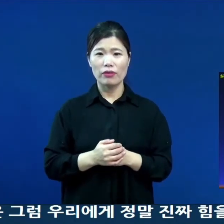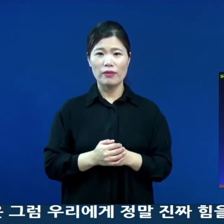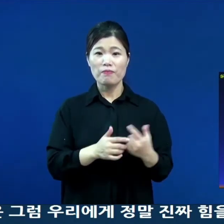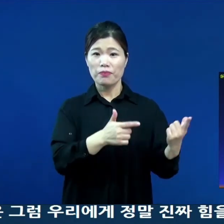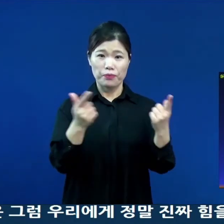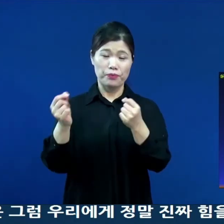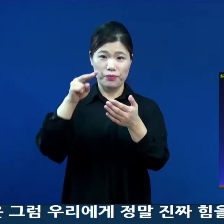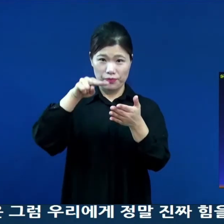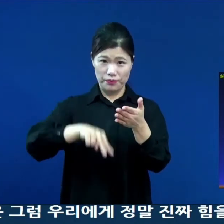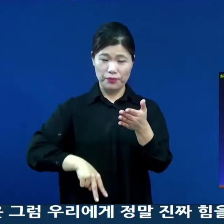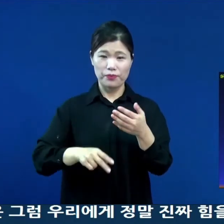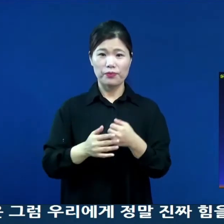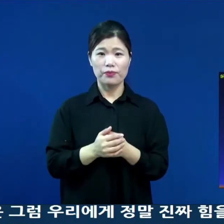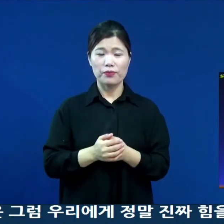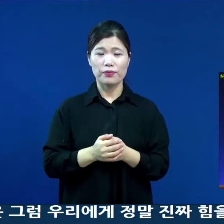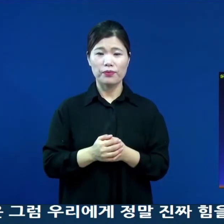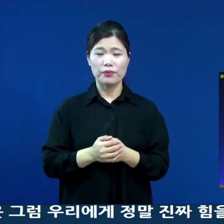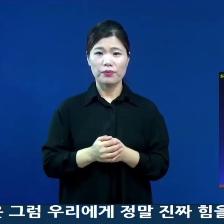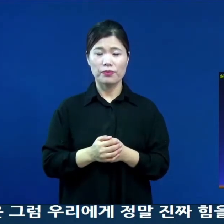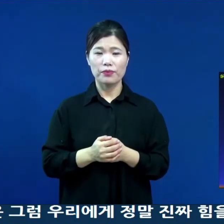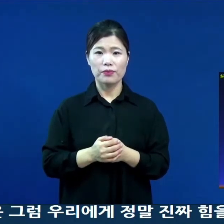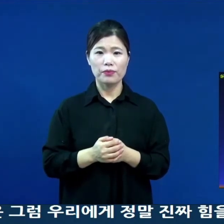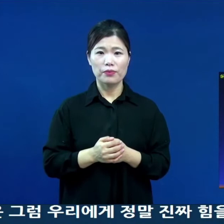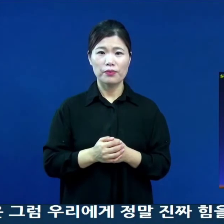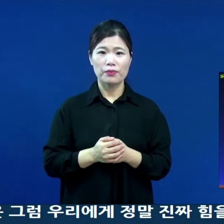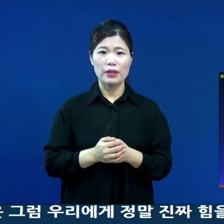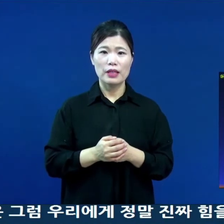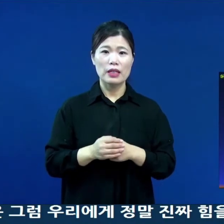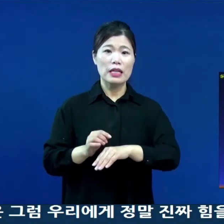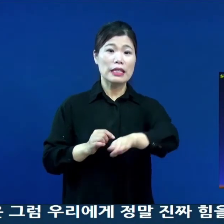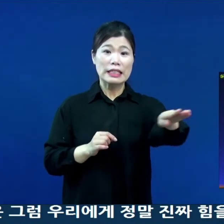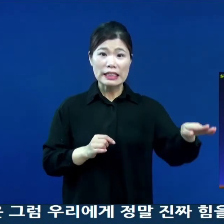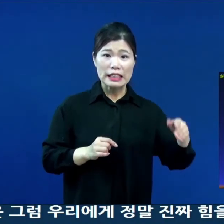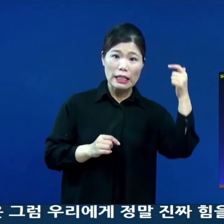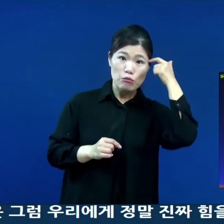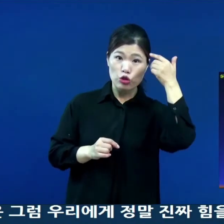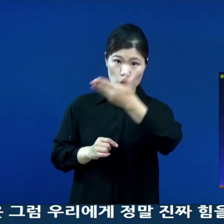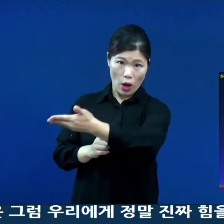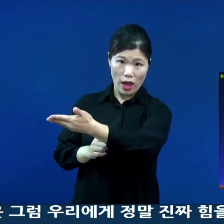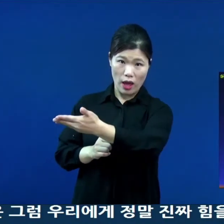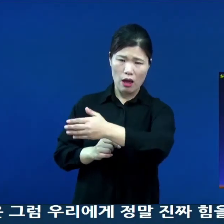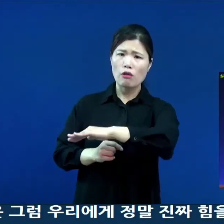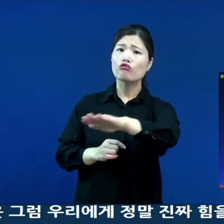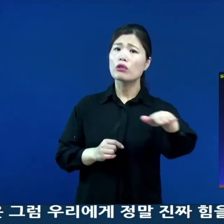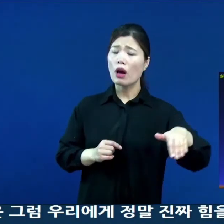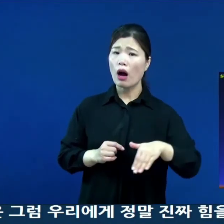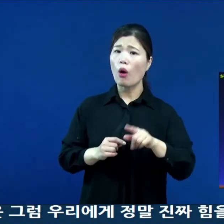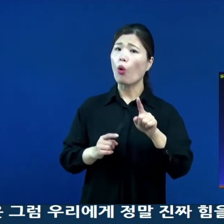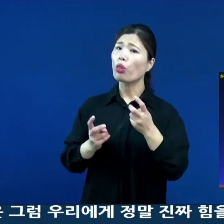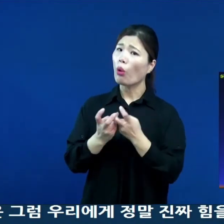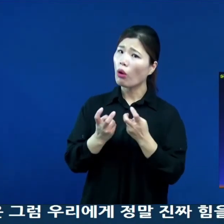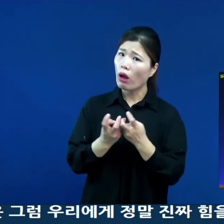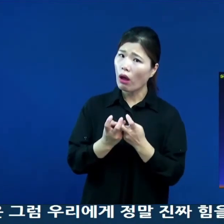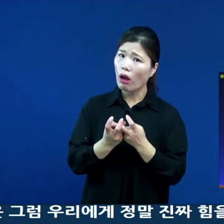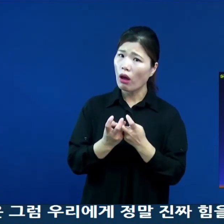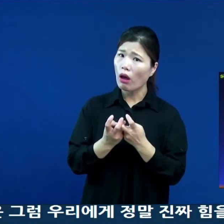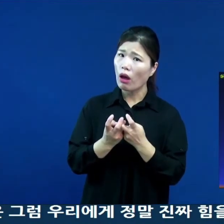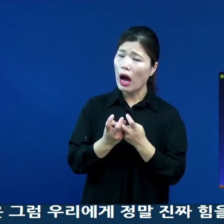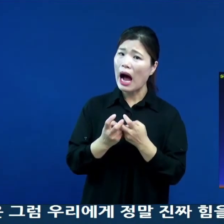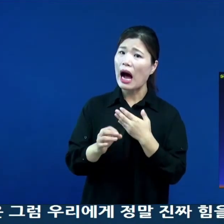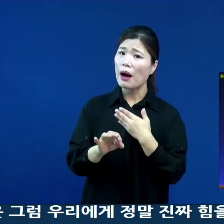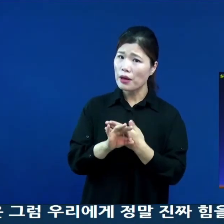같이 읽으십시다. 읽습니다. 그들이 묻되 우리가 어떻게